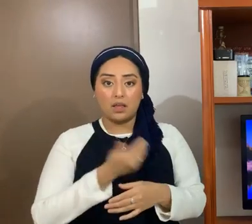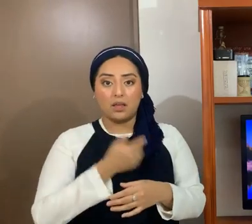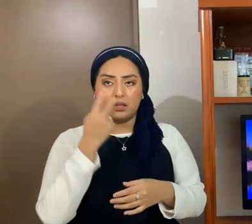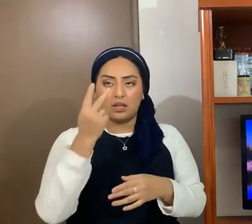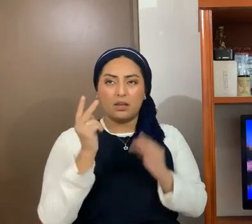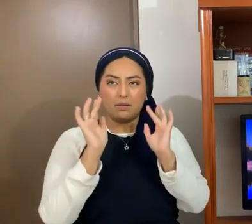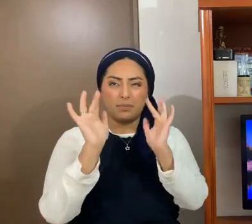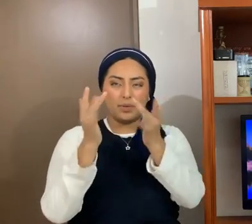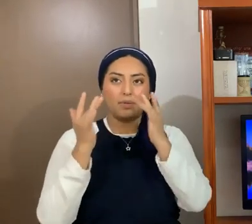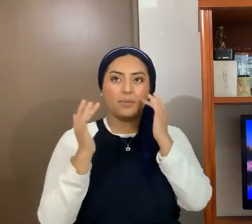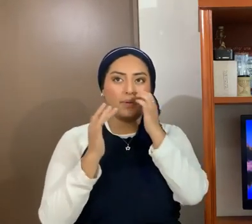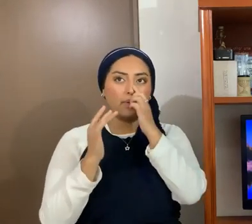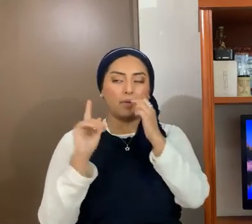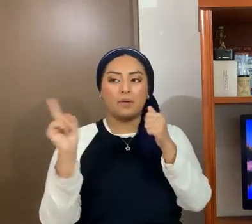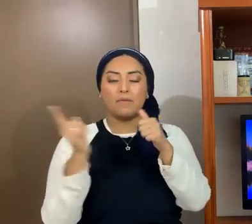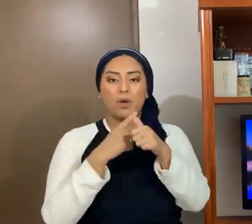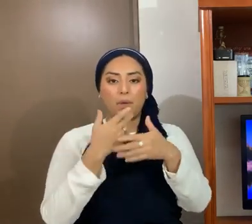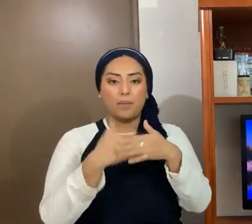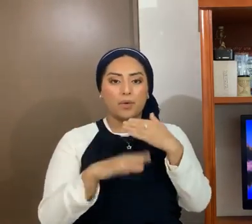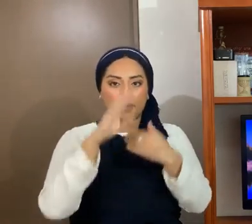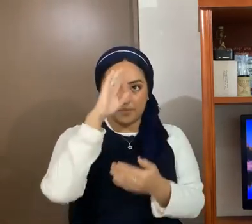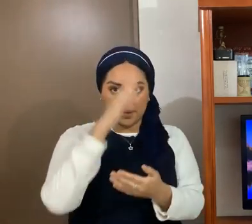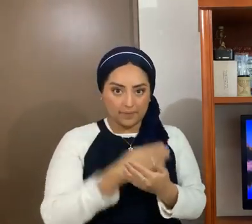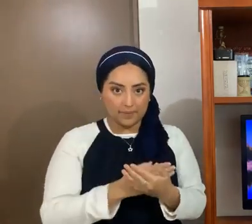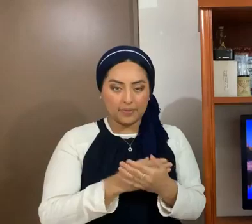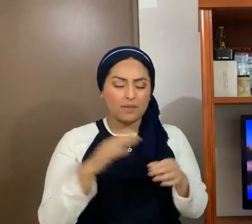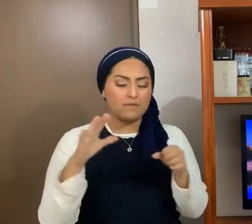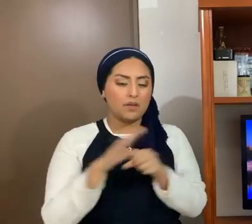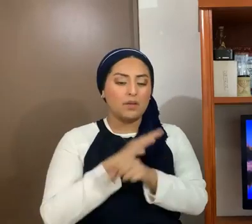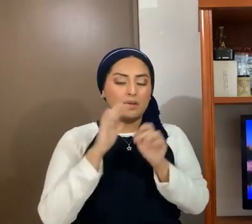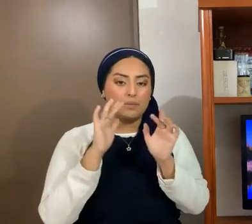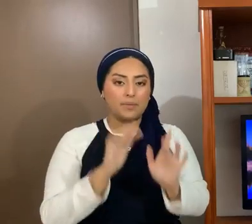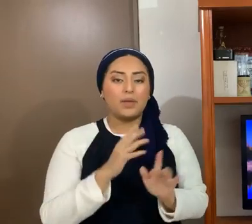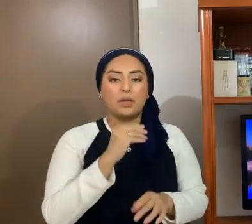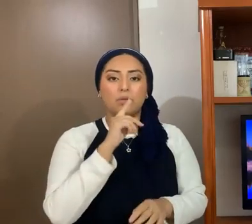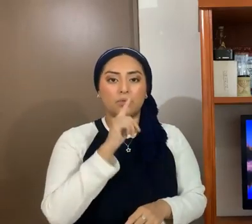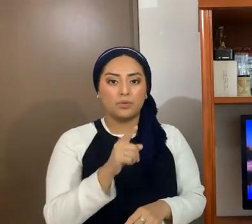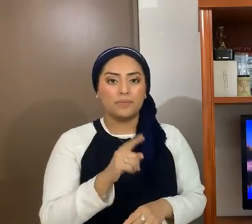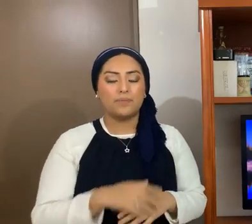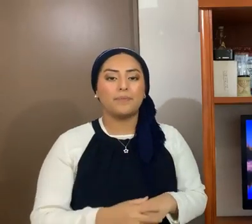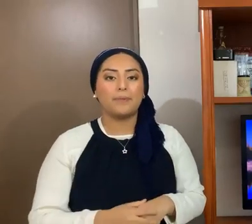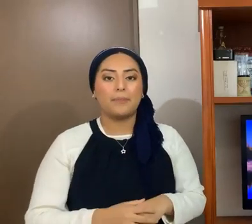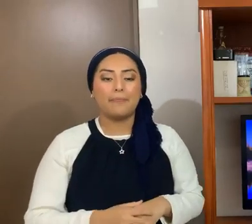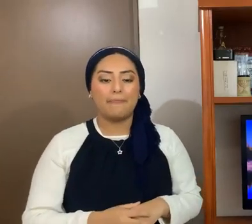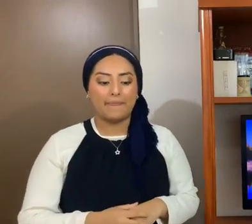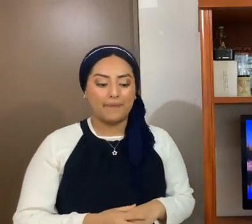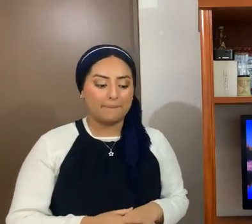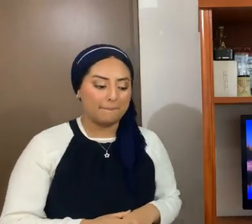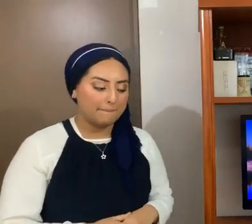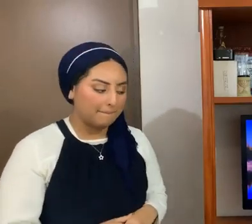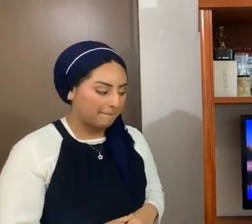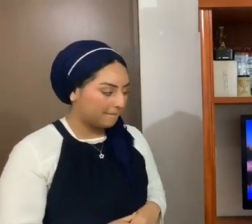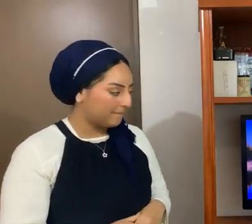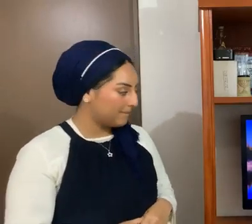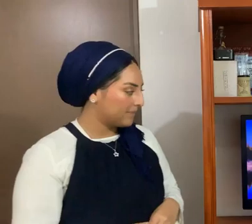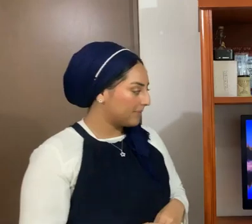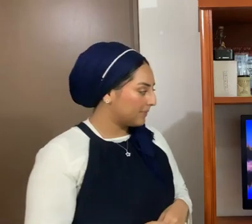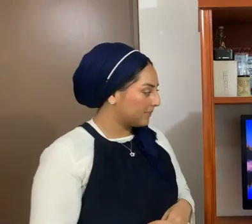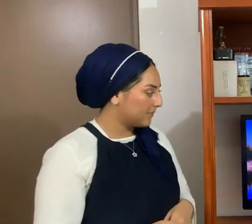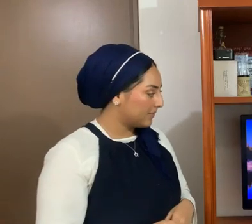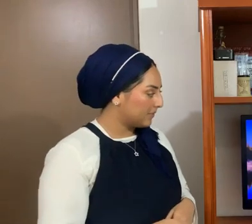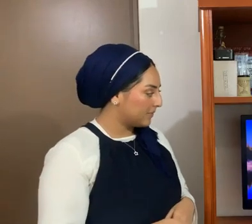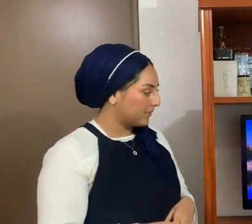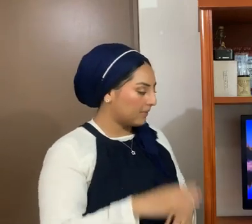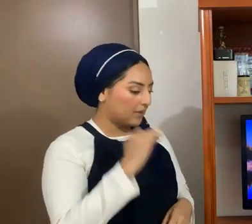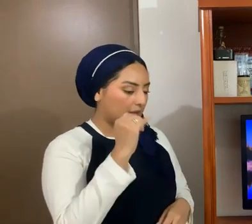vimos su esplendor como del unigénito del Padre, lleno de gracia y de verdad. Y vamos a ver la cita para los nuevecitos que no se confundan,